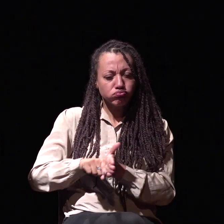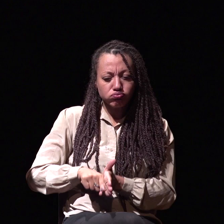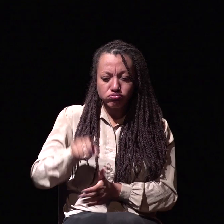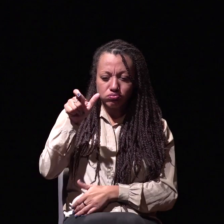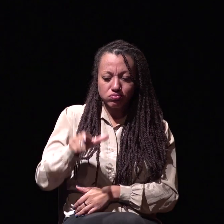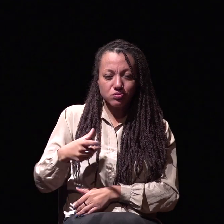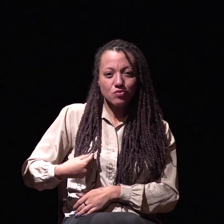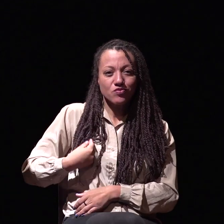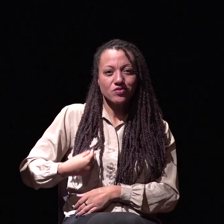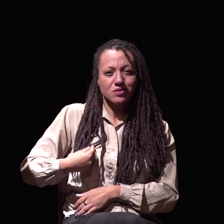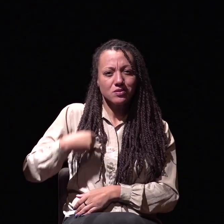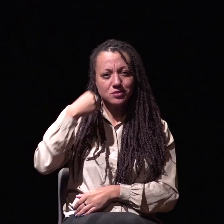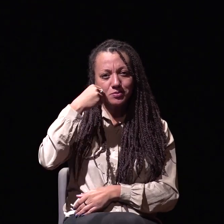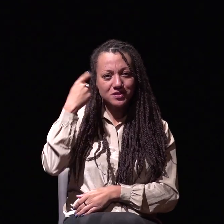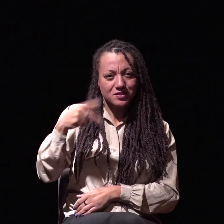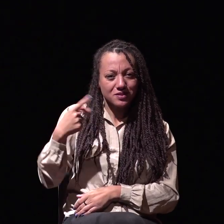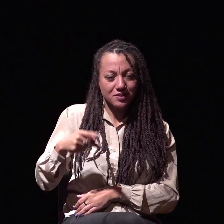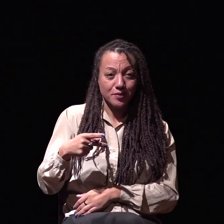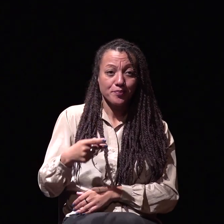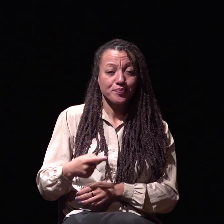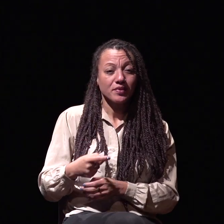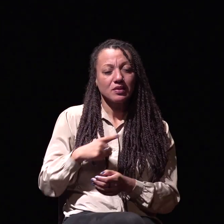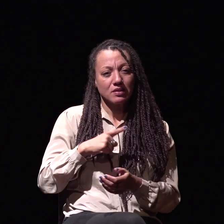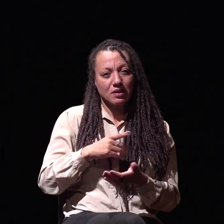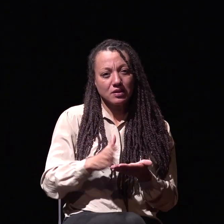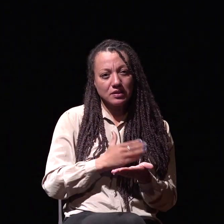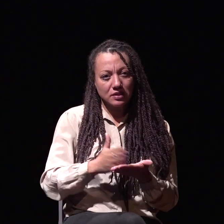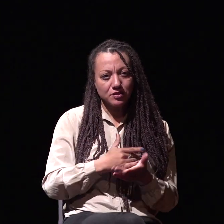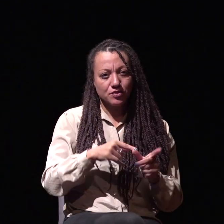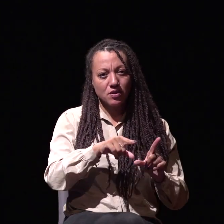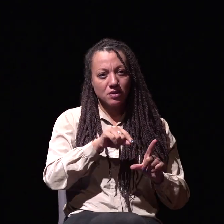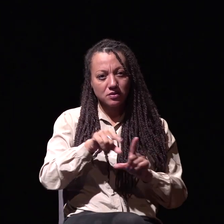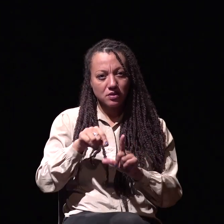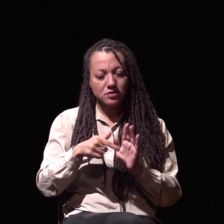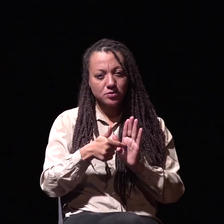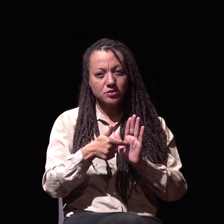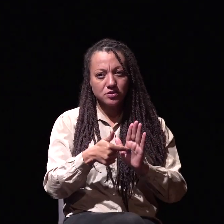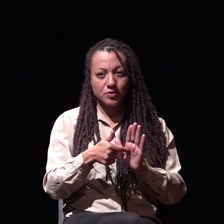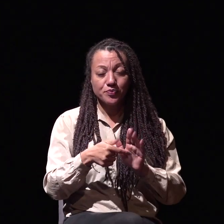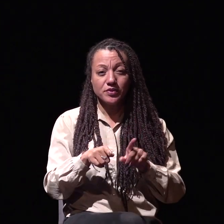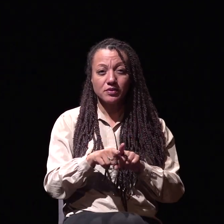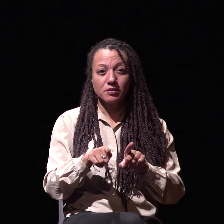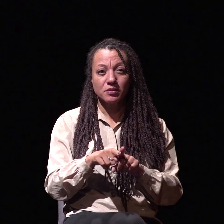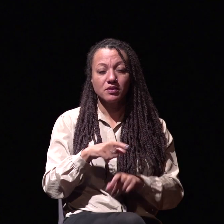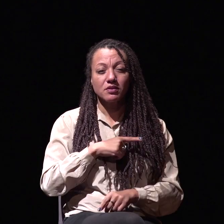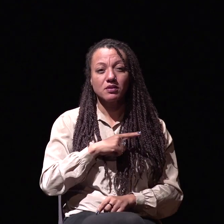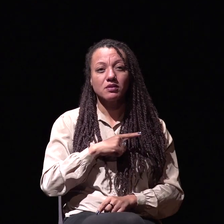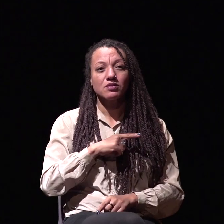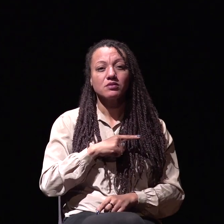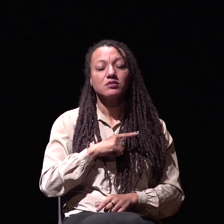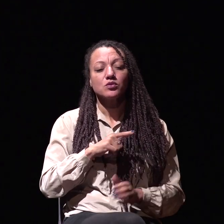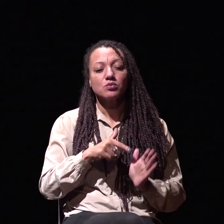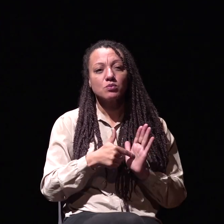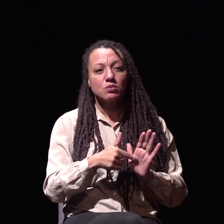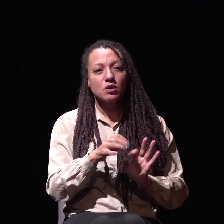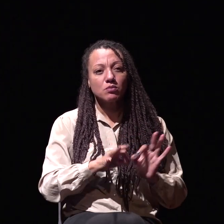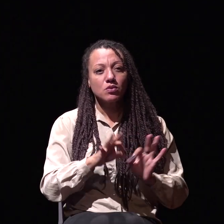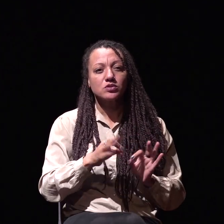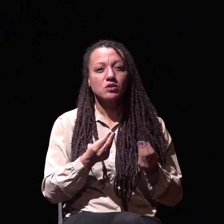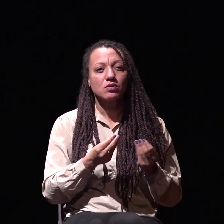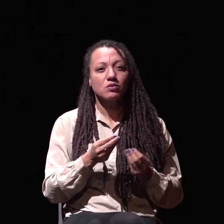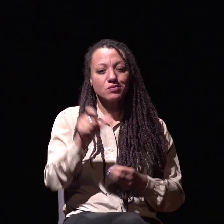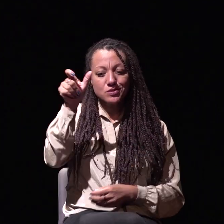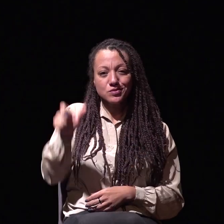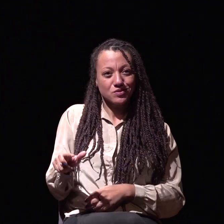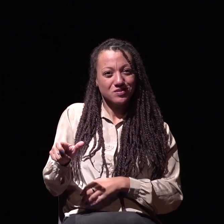sua vida e obra, incluindo livros, catálogos e exposições, entre elas uma mostra em desenvolvimento sobre os desenhos da